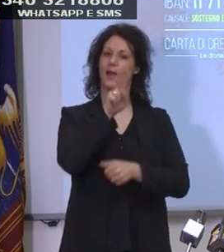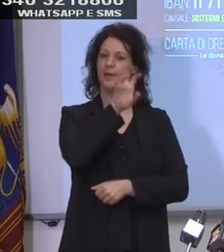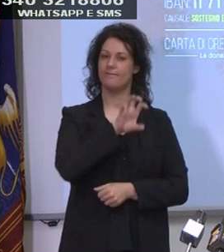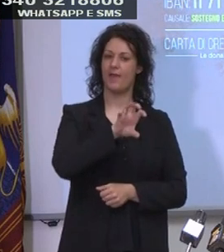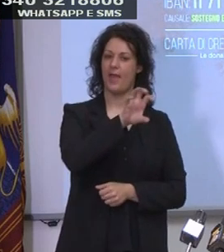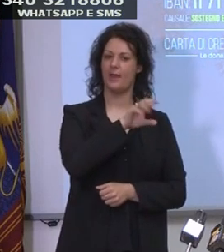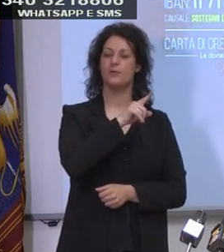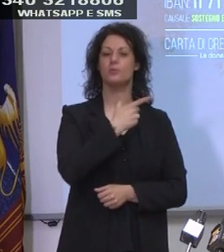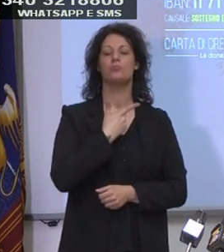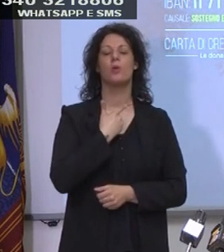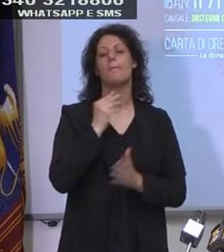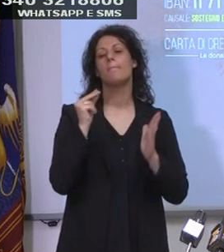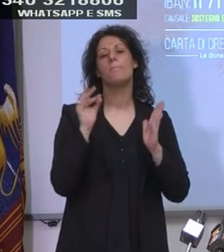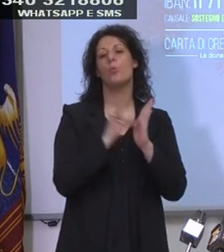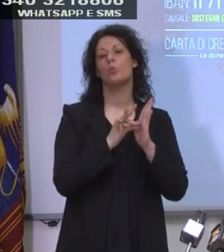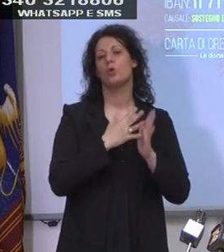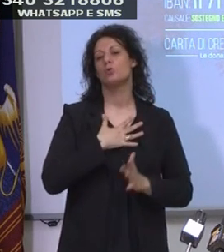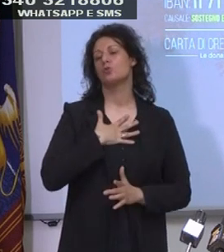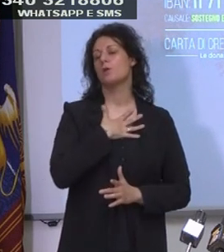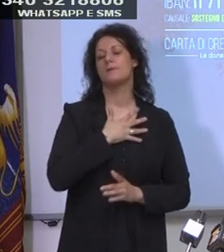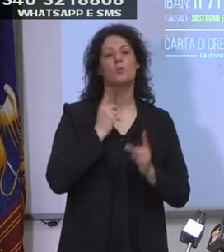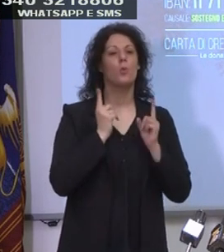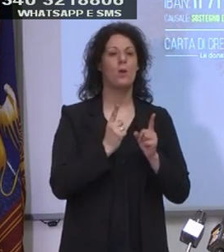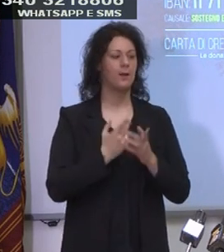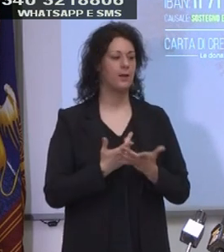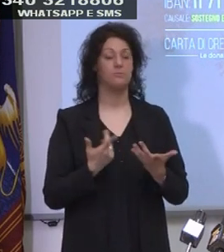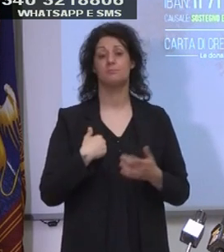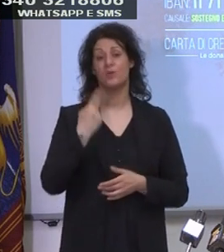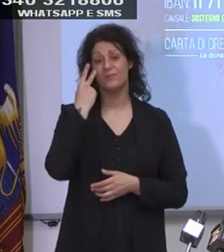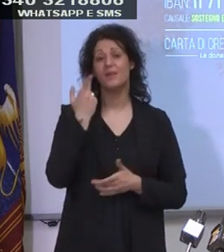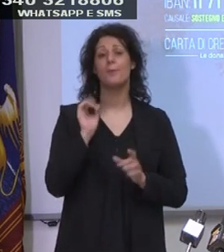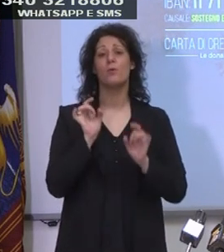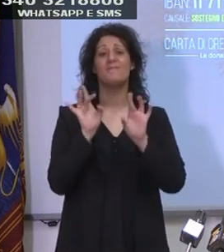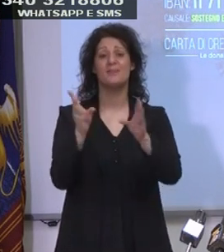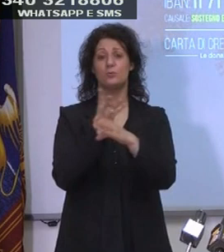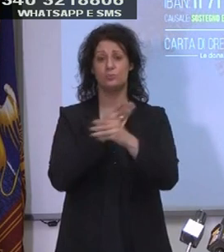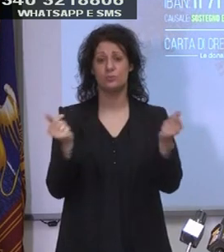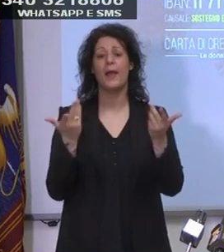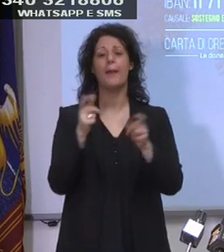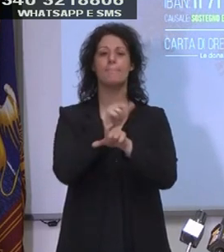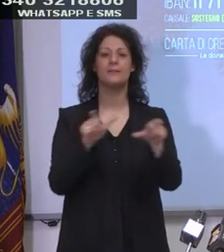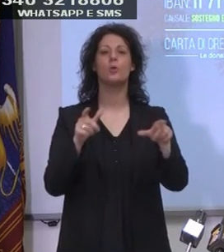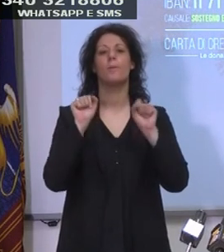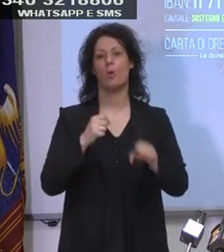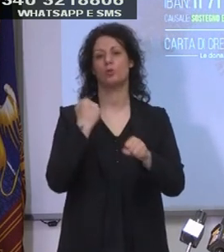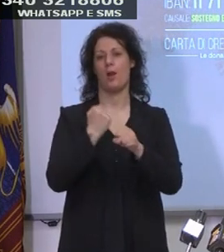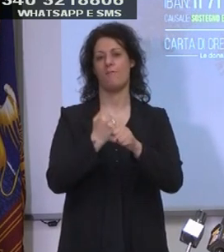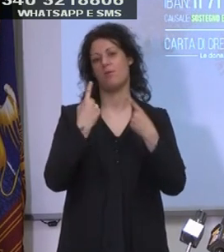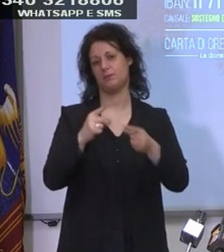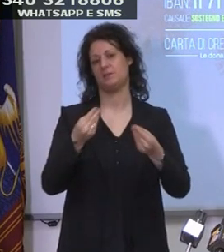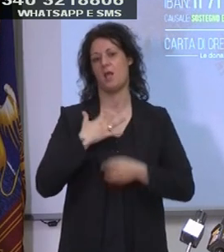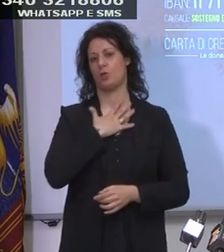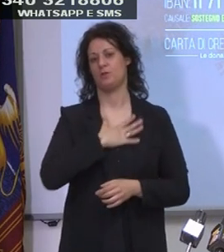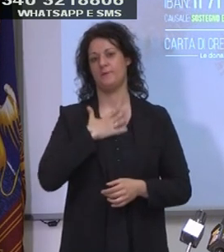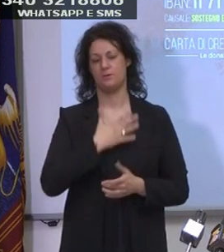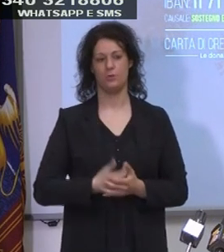evidentemente a cui tiene di più? Vedere che il virus se ne va e che la gente riesce a lavorare. Bene, io avrei